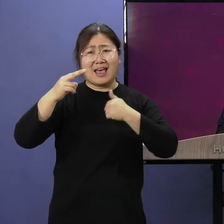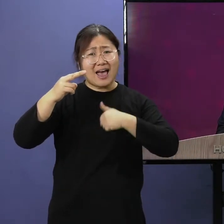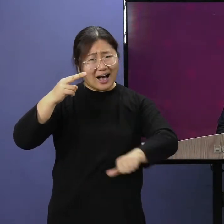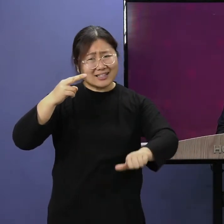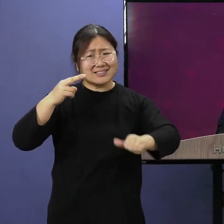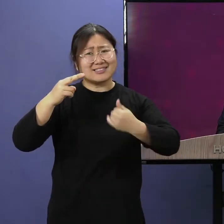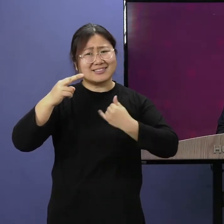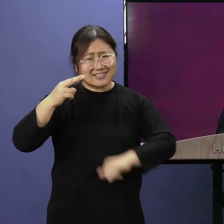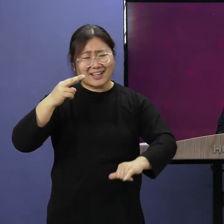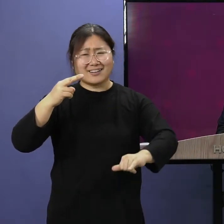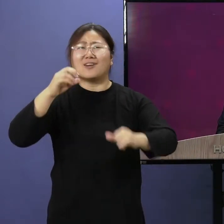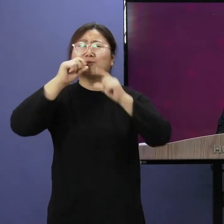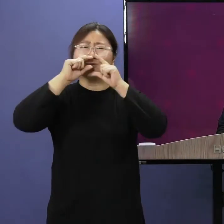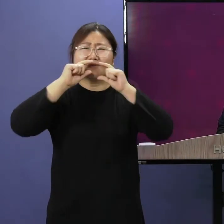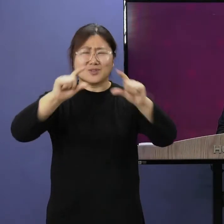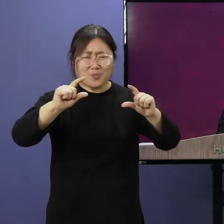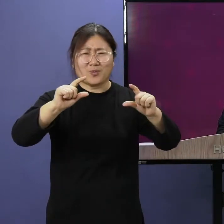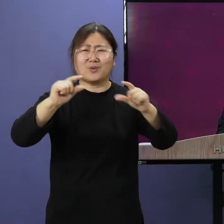주셨습니다.